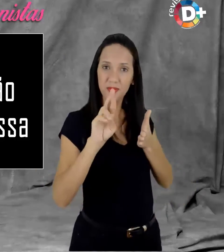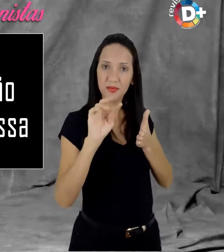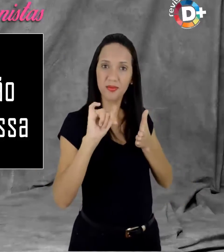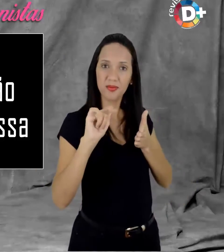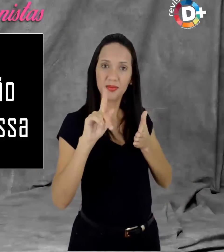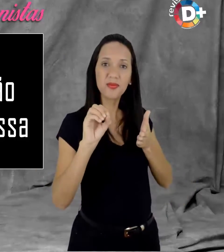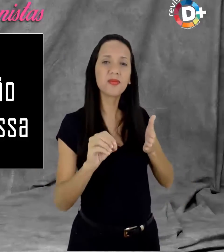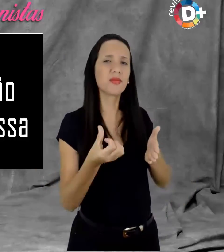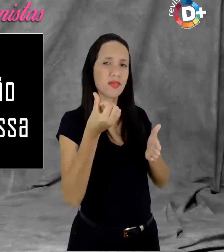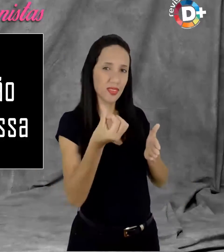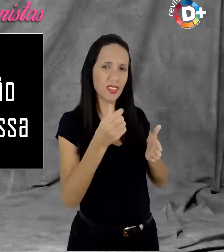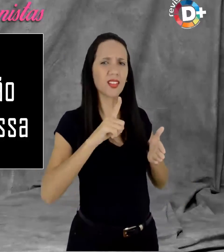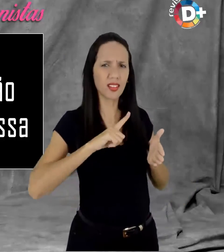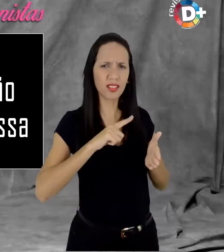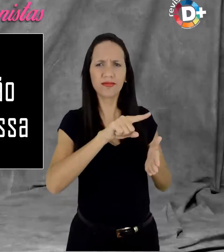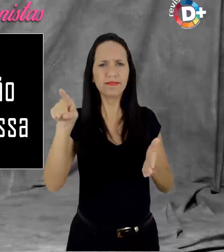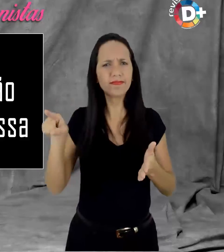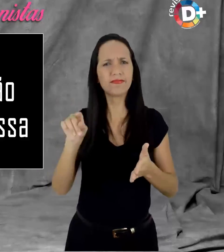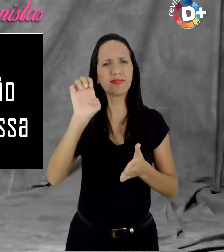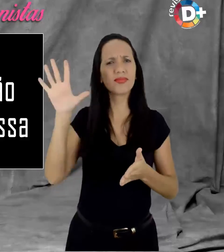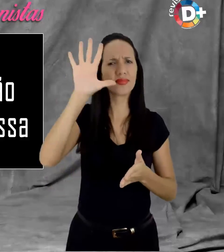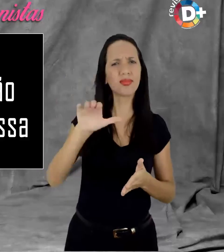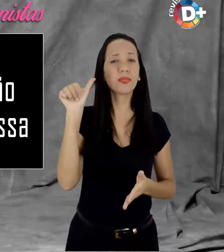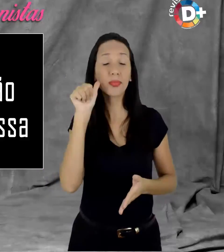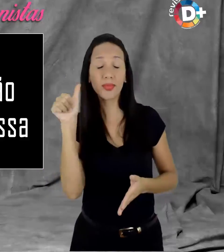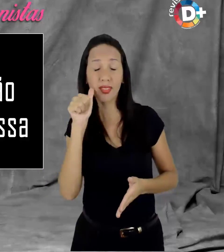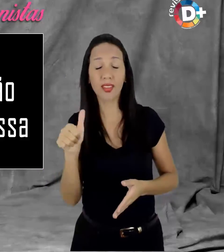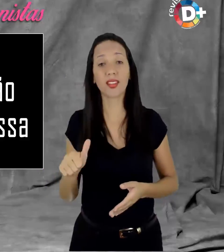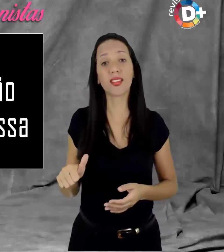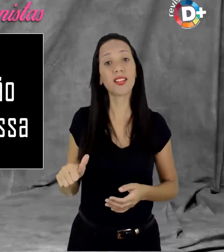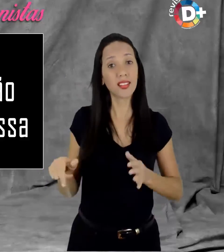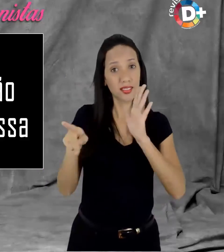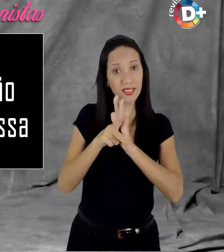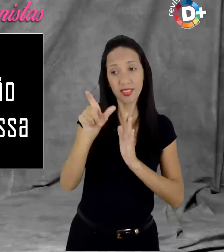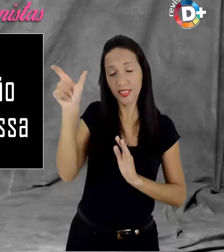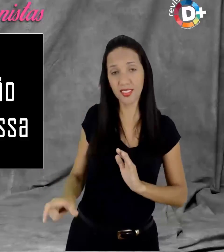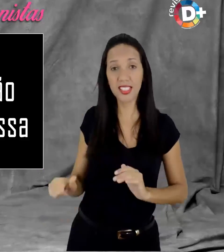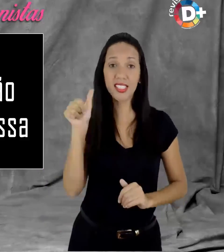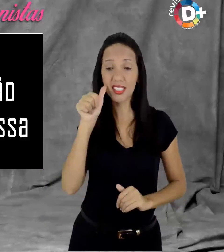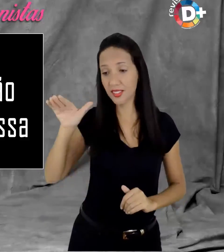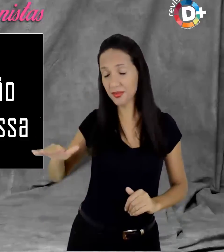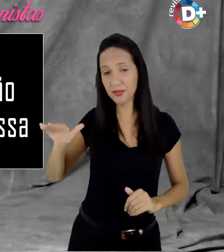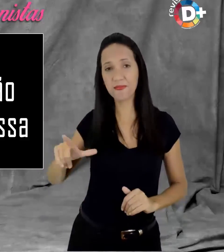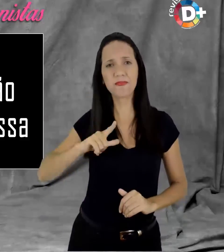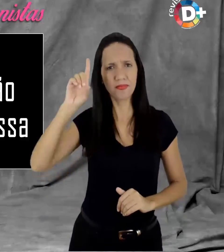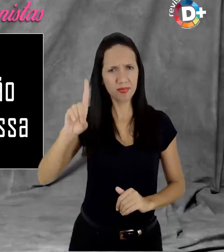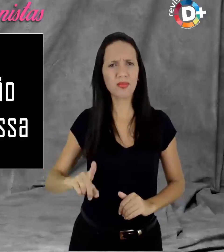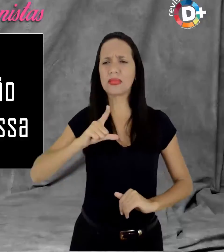Deficiência, em seu artigo 6º, traz a afirmação de que os Estados reconhecem que mulheres e meninas com